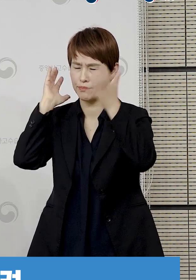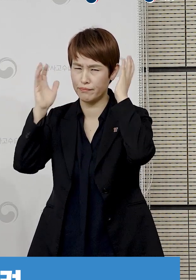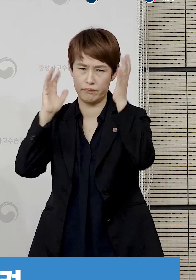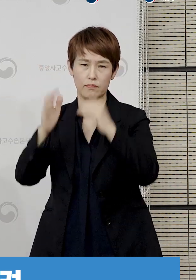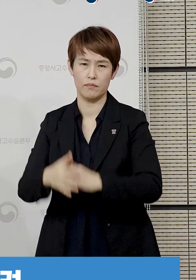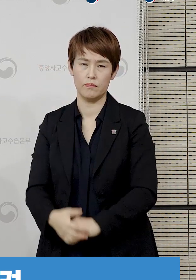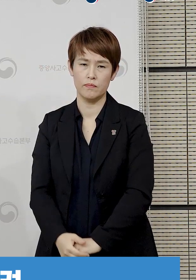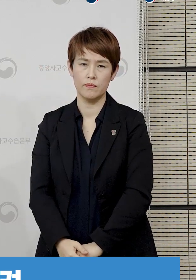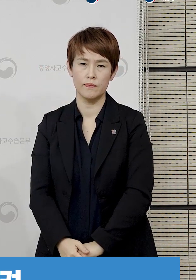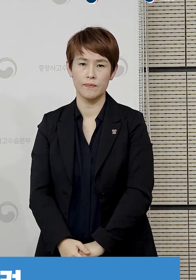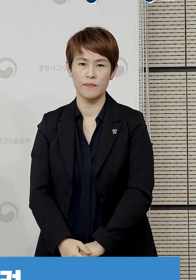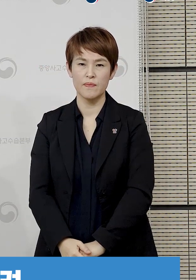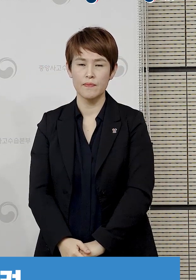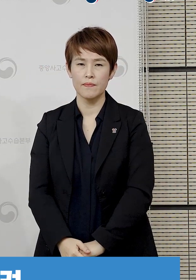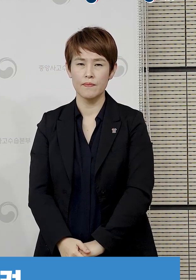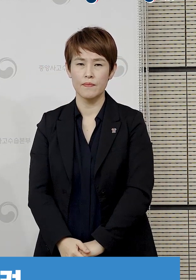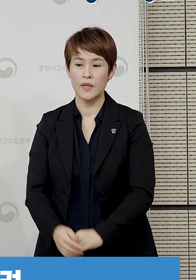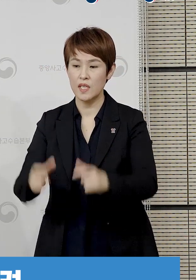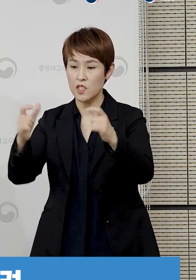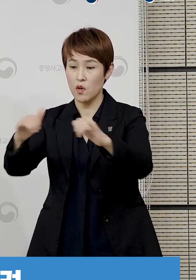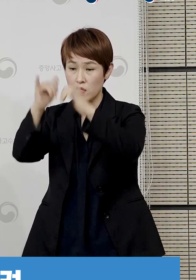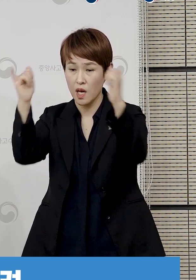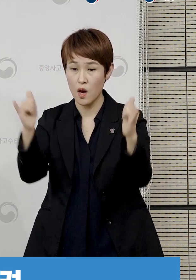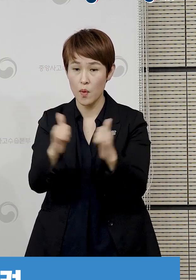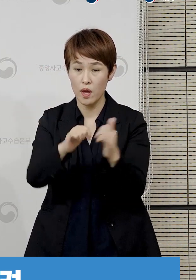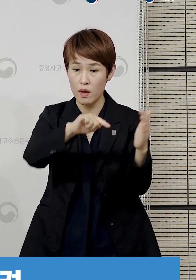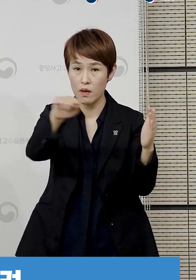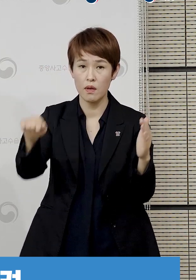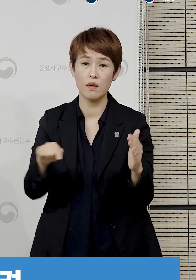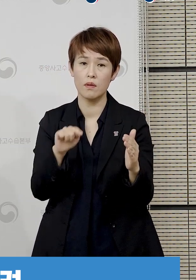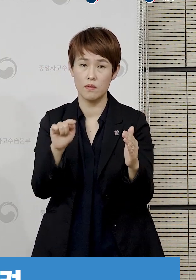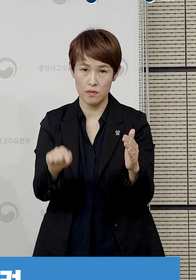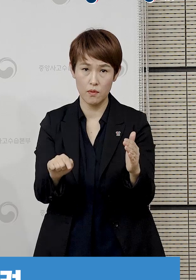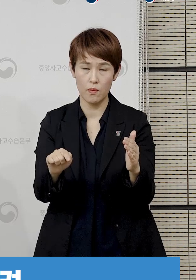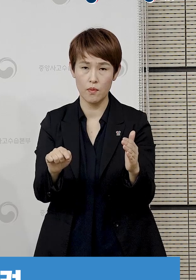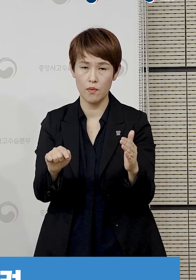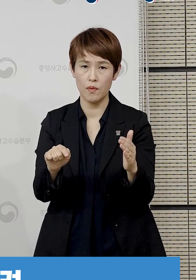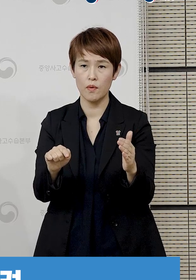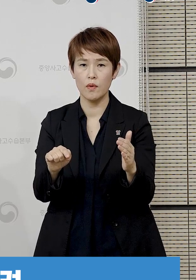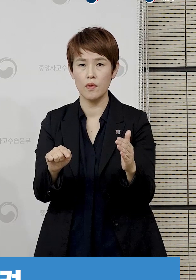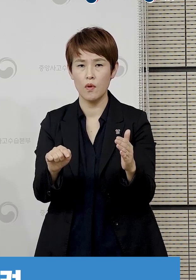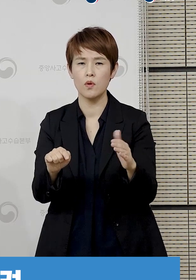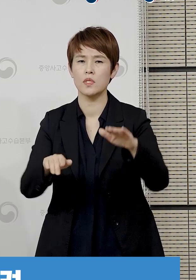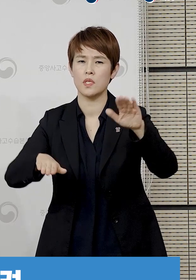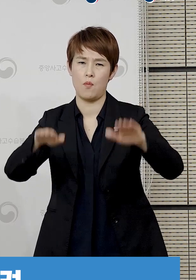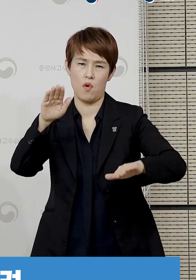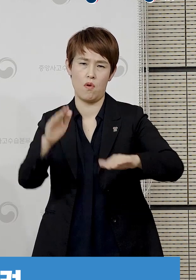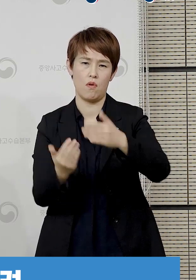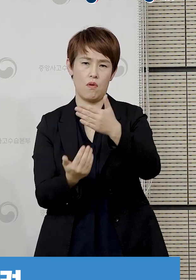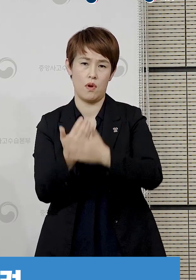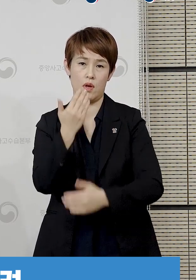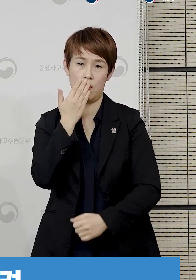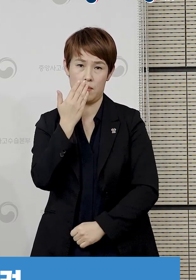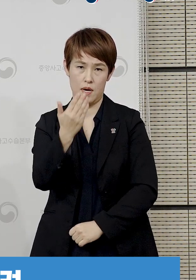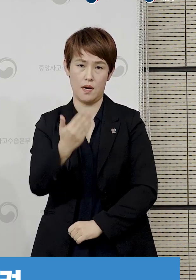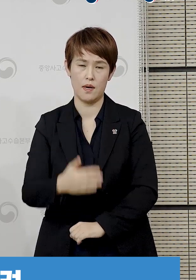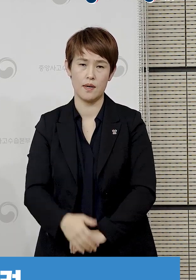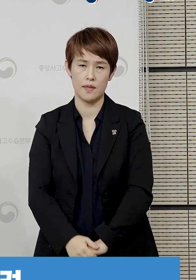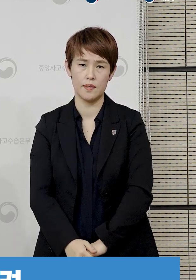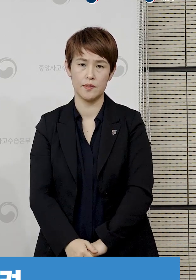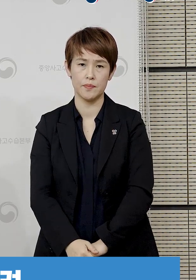일상생활에서의 혼선, 또 자칫 지역사회 내에서의 그